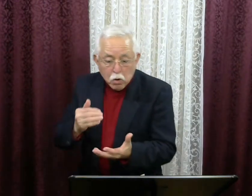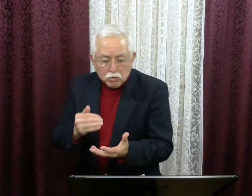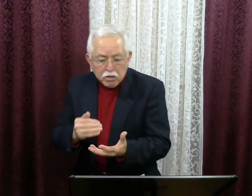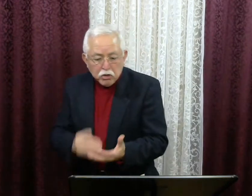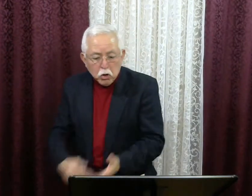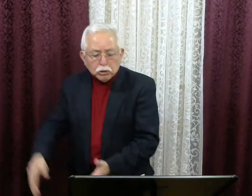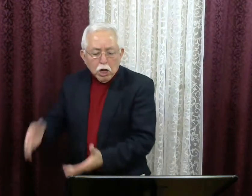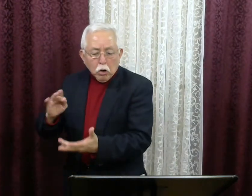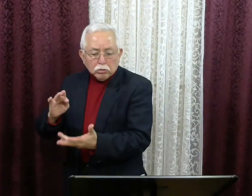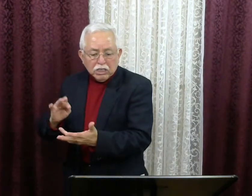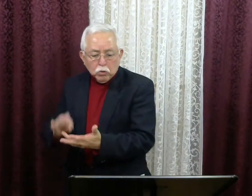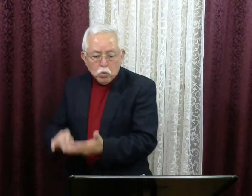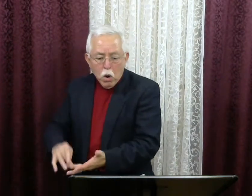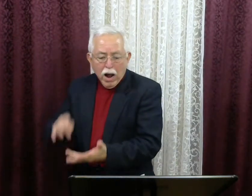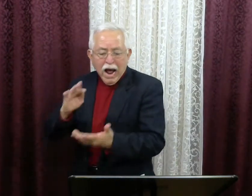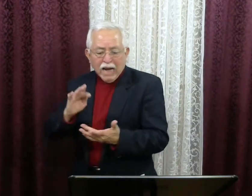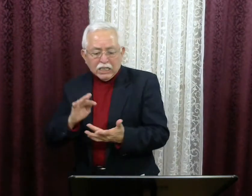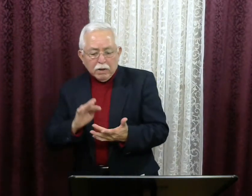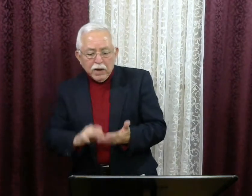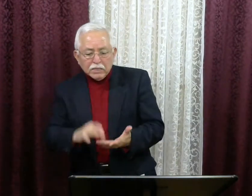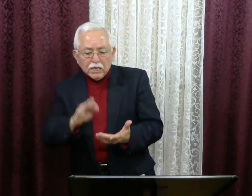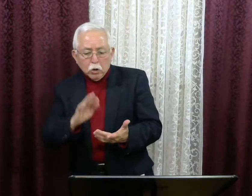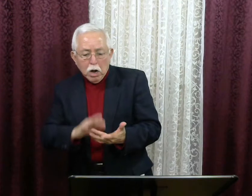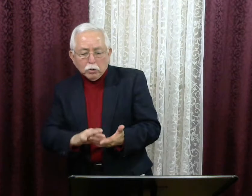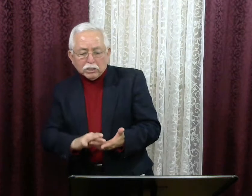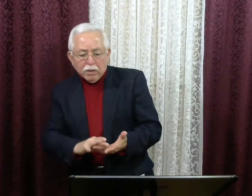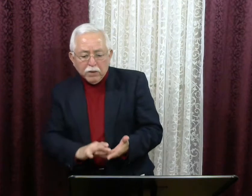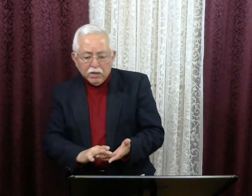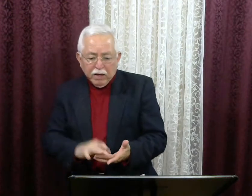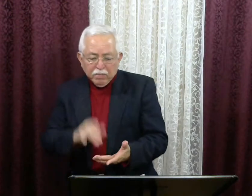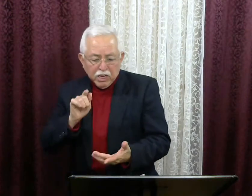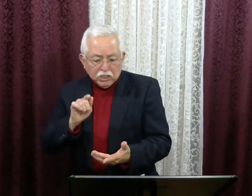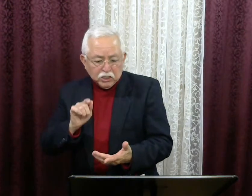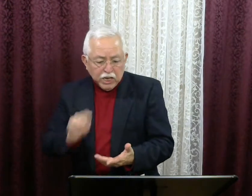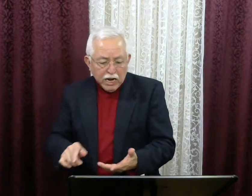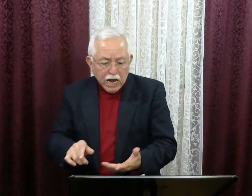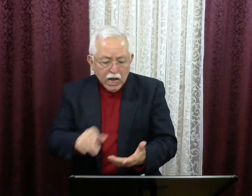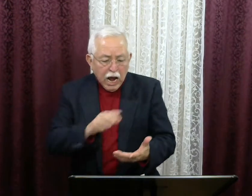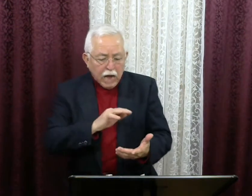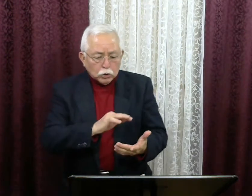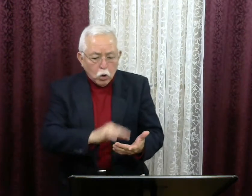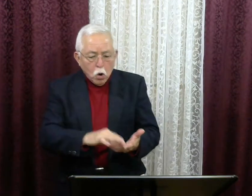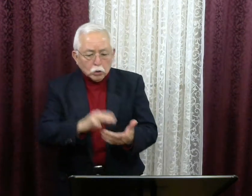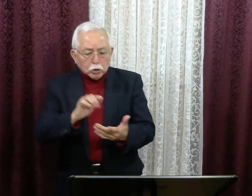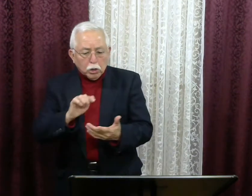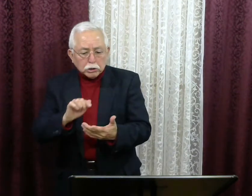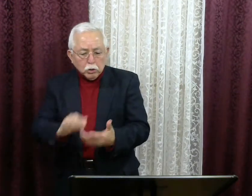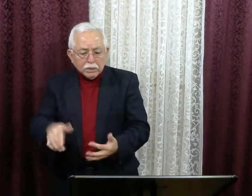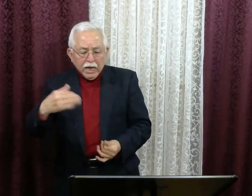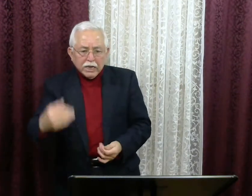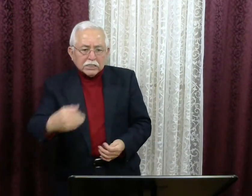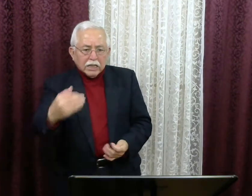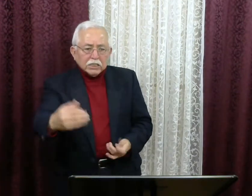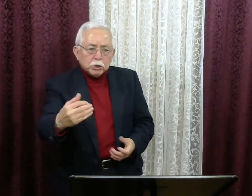de Dios, continúa a través de toda nuestra vida y llega a todos los corazones que están